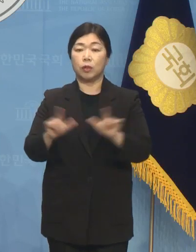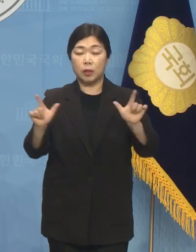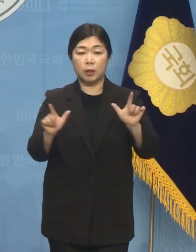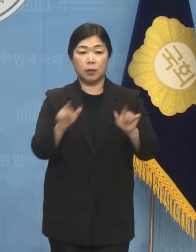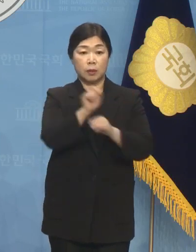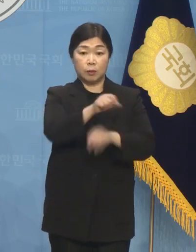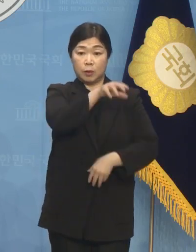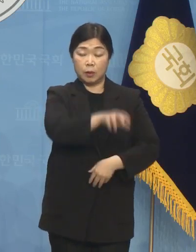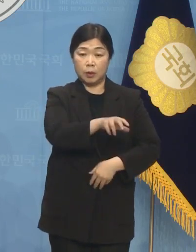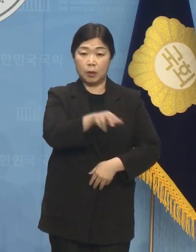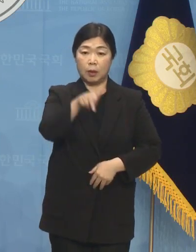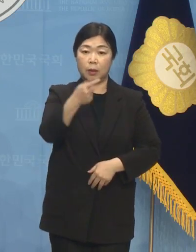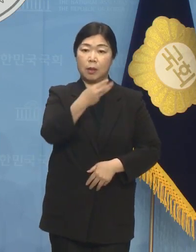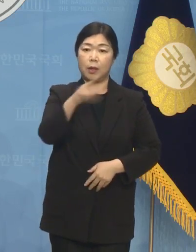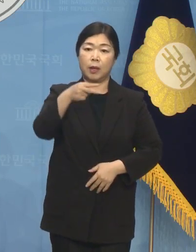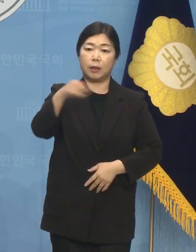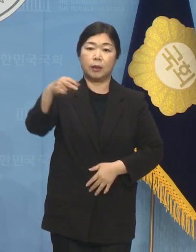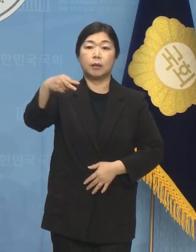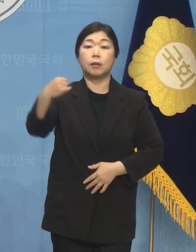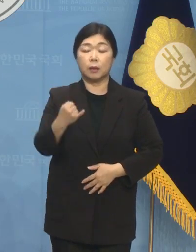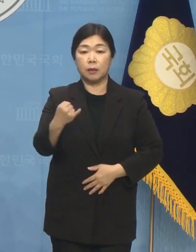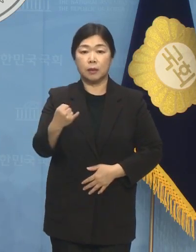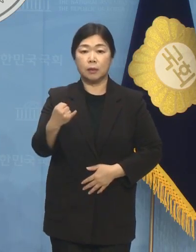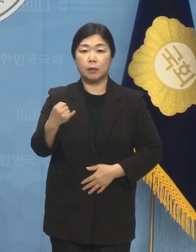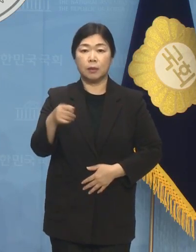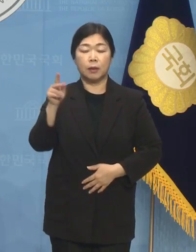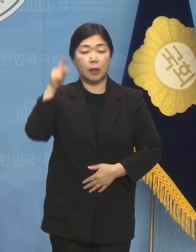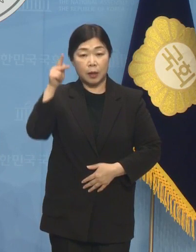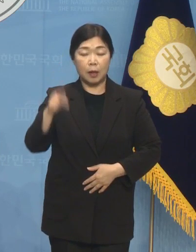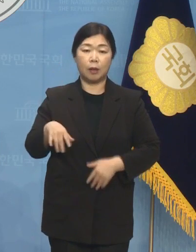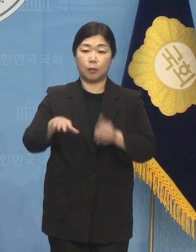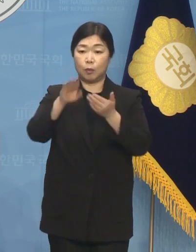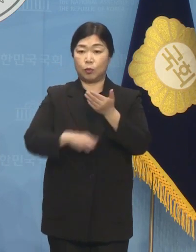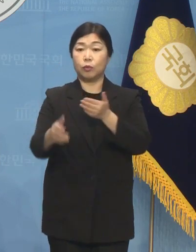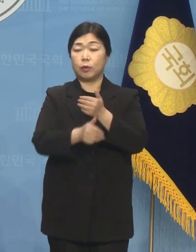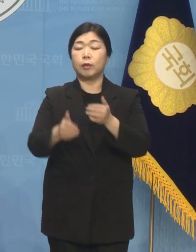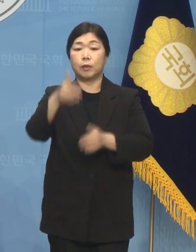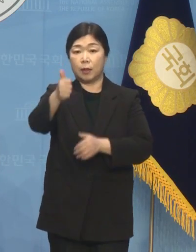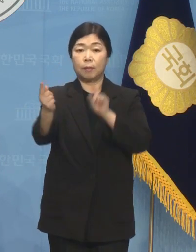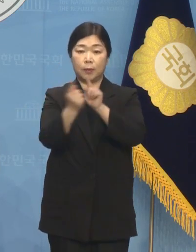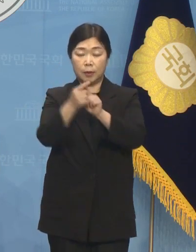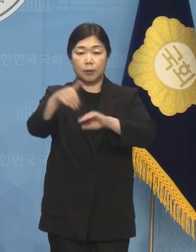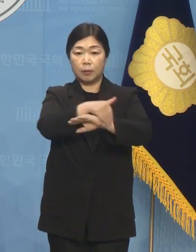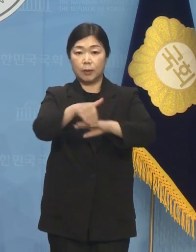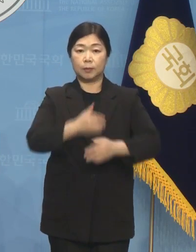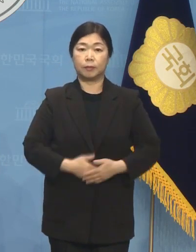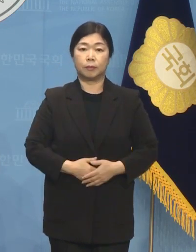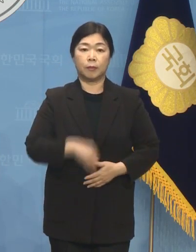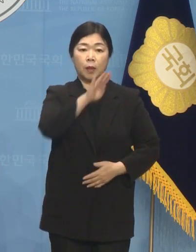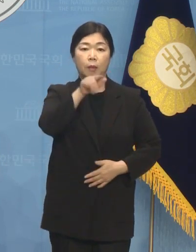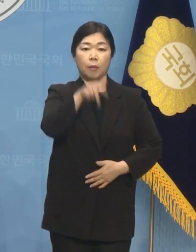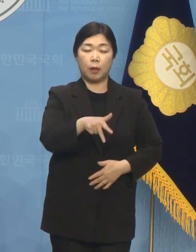집무실에서 글래디스 보스 숄레이 케냐 하원 부의장과 면담할 예정입니다. 백재현